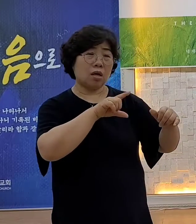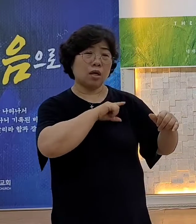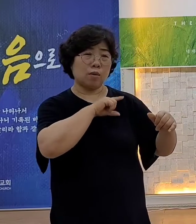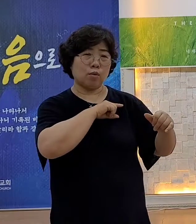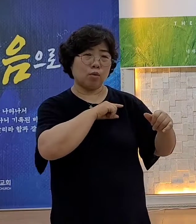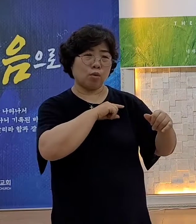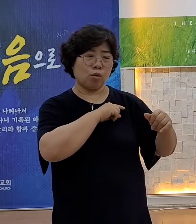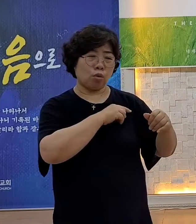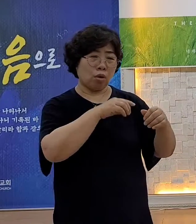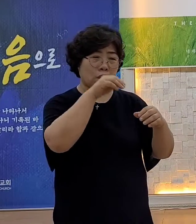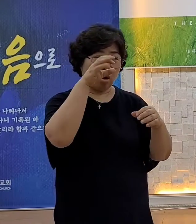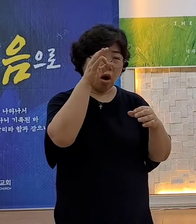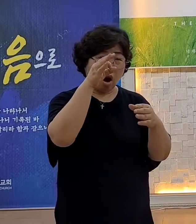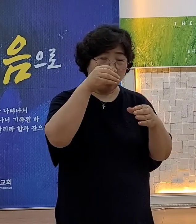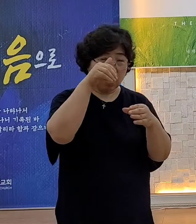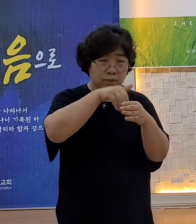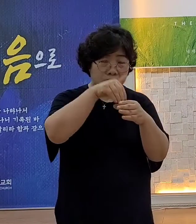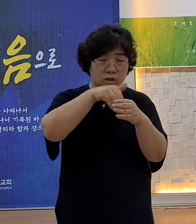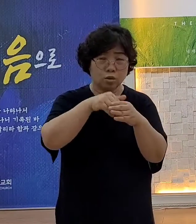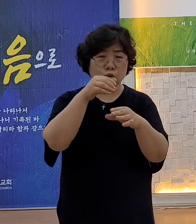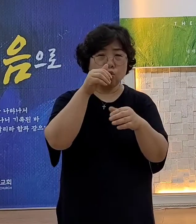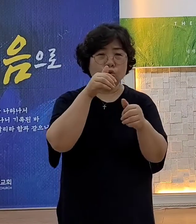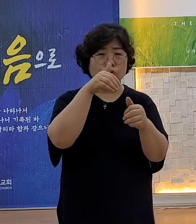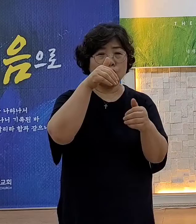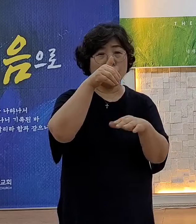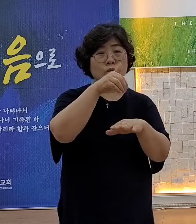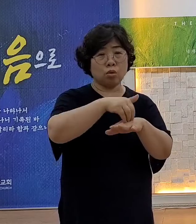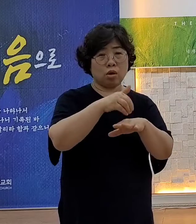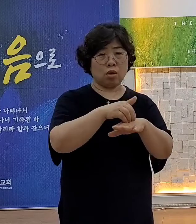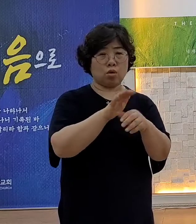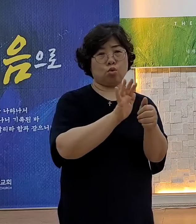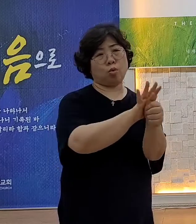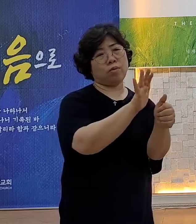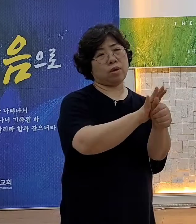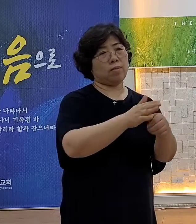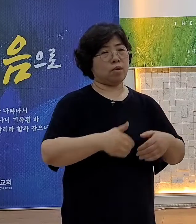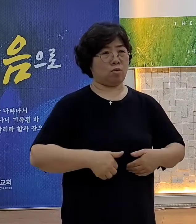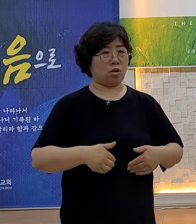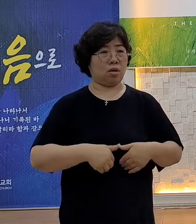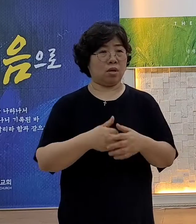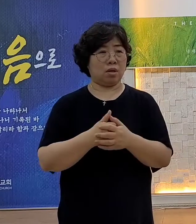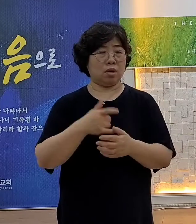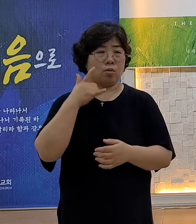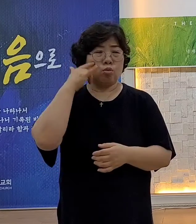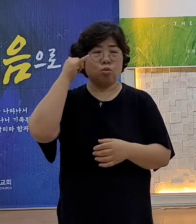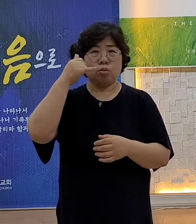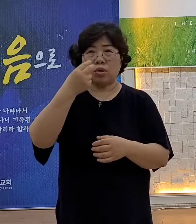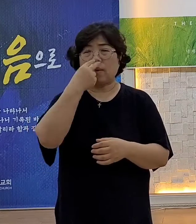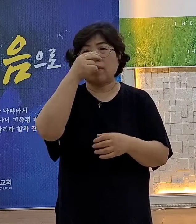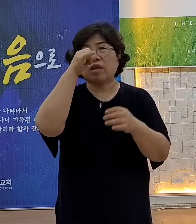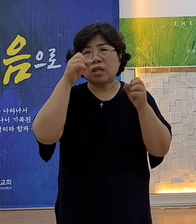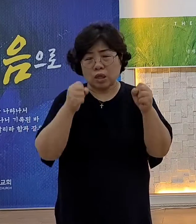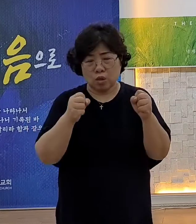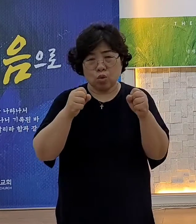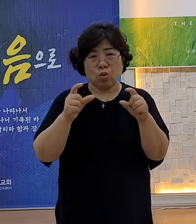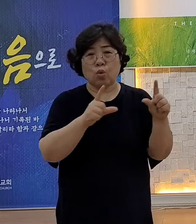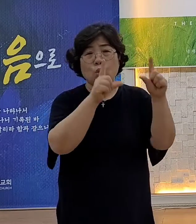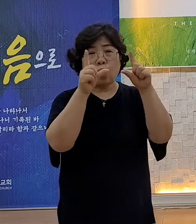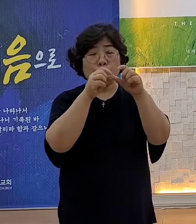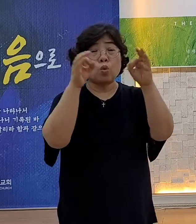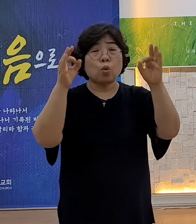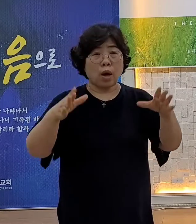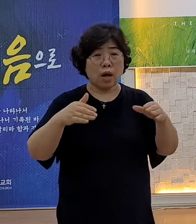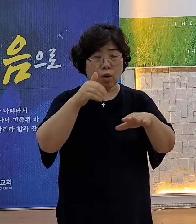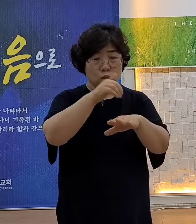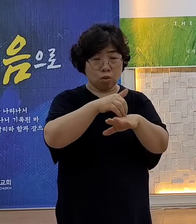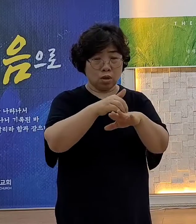1,000원짜리 하나면 됩니다. 그렇게 액수가 중요한 게 아니라 자녀 이름을 써도 엄마 아빠 살아있을 동안 그렇게 훈련해요.